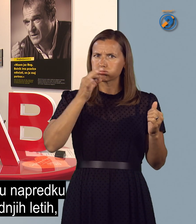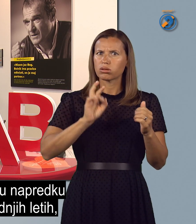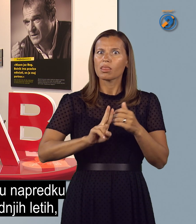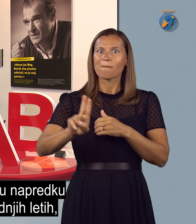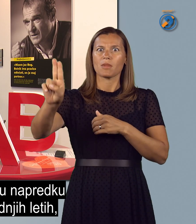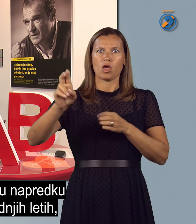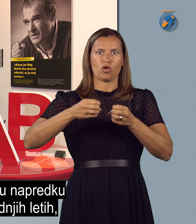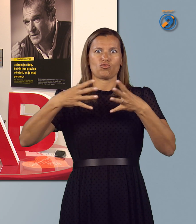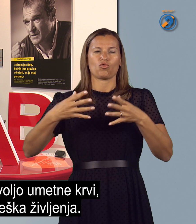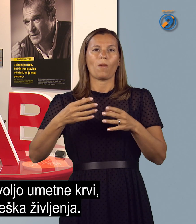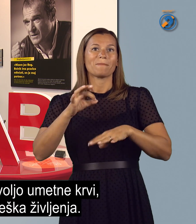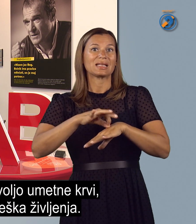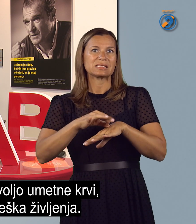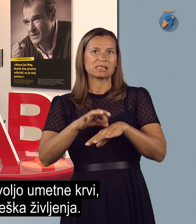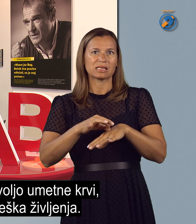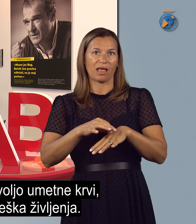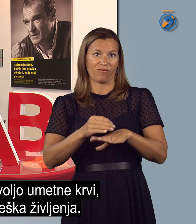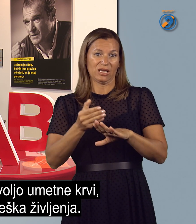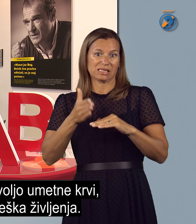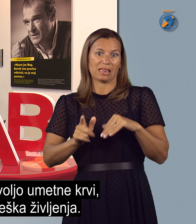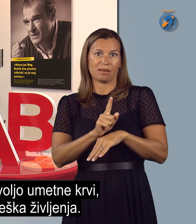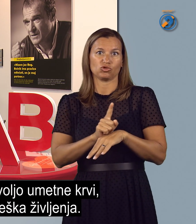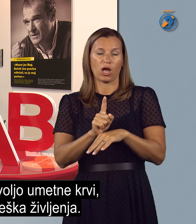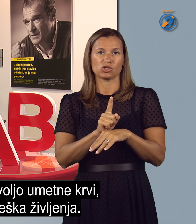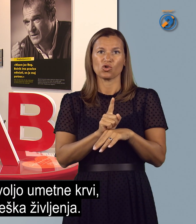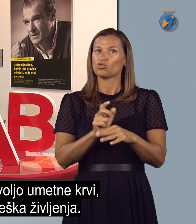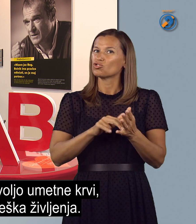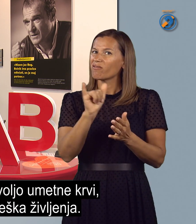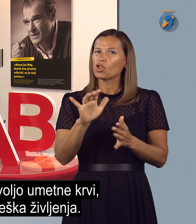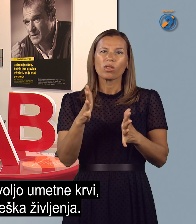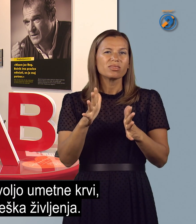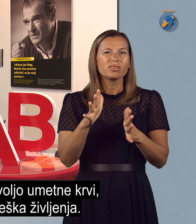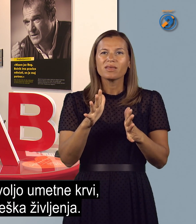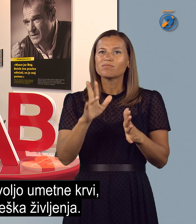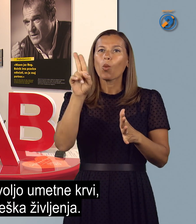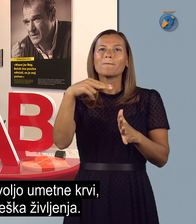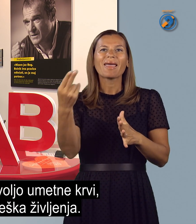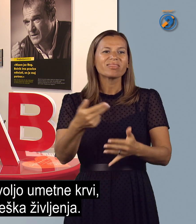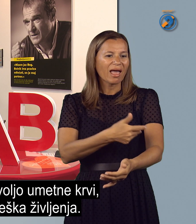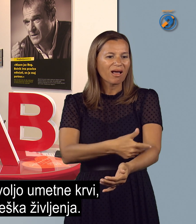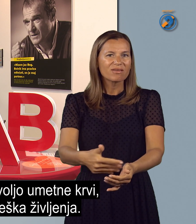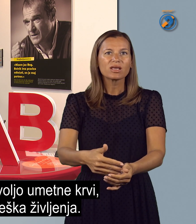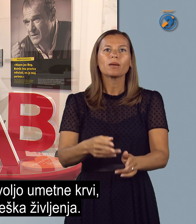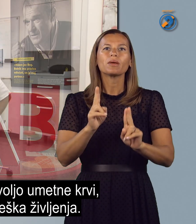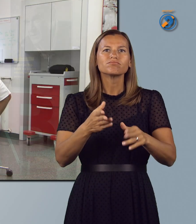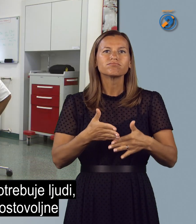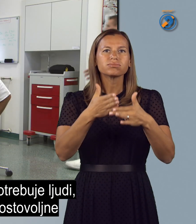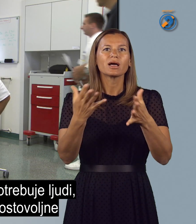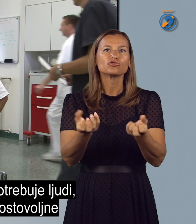napredku medicine v zadnjih letih v zdravstvu še ni na voljo umetne krvi, ki bi reševala človeška